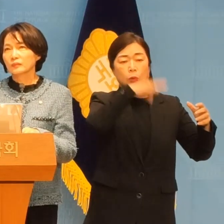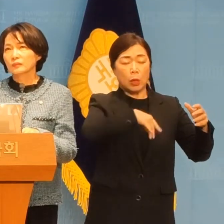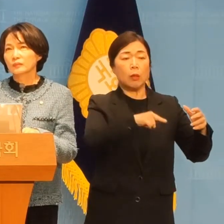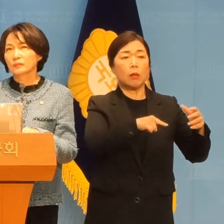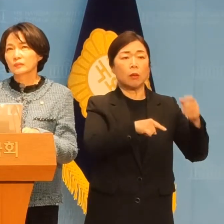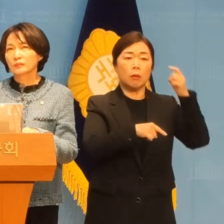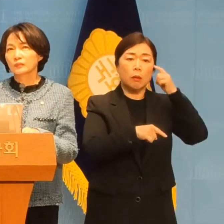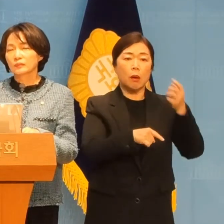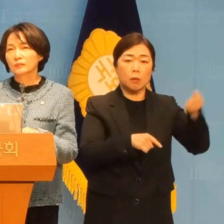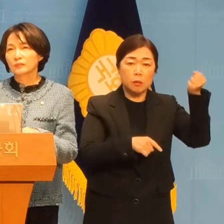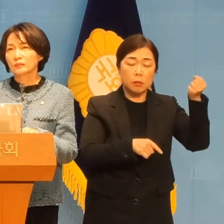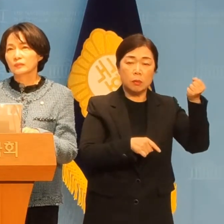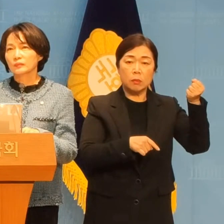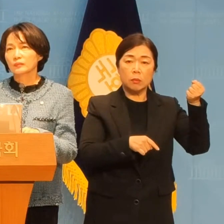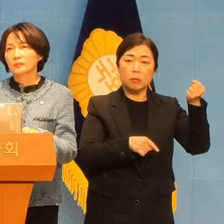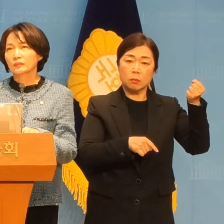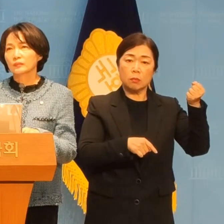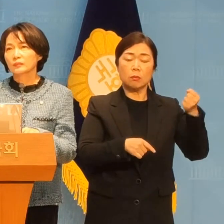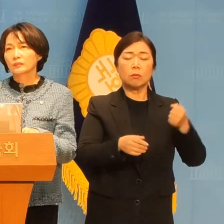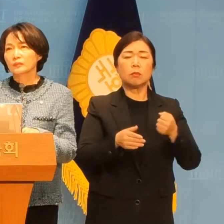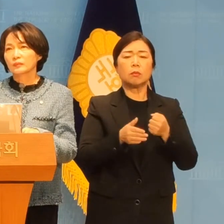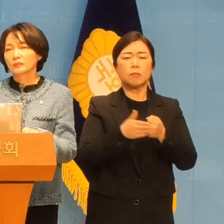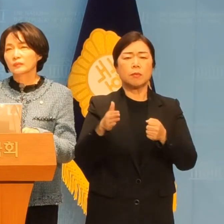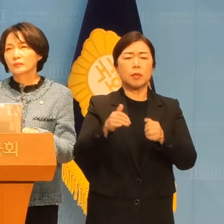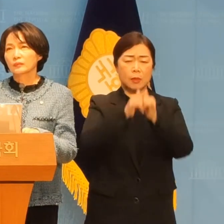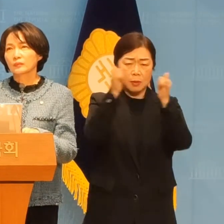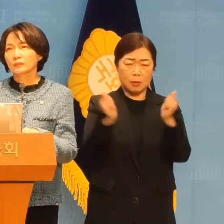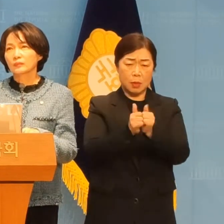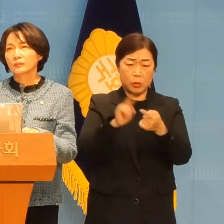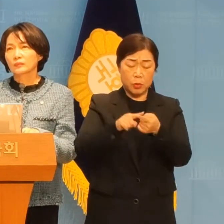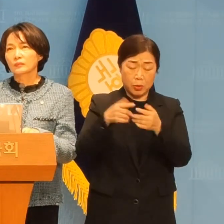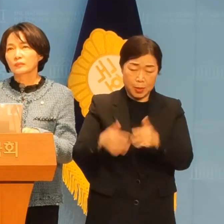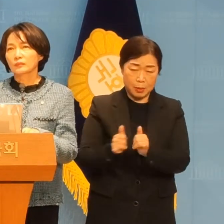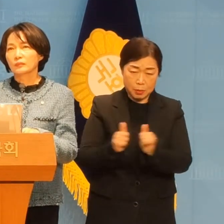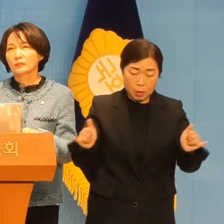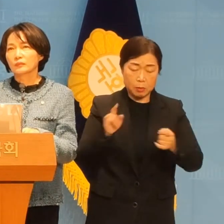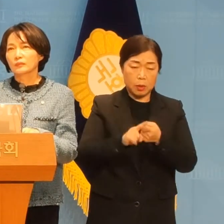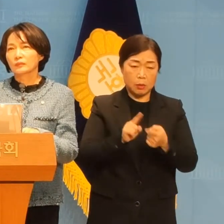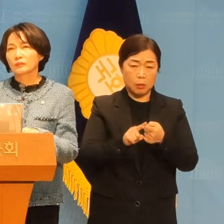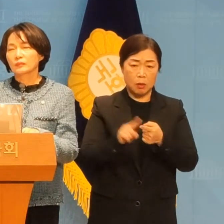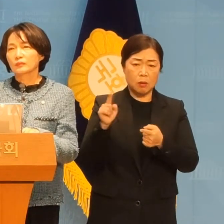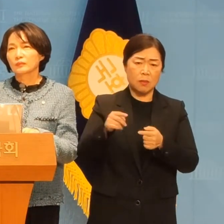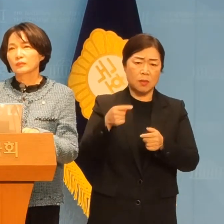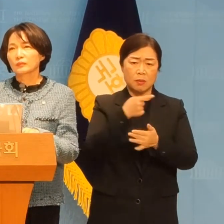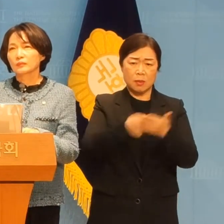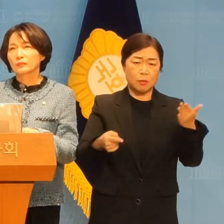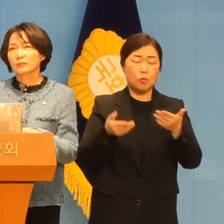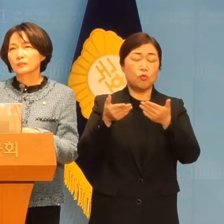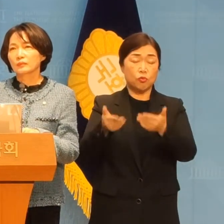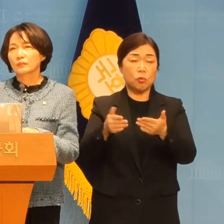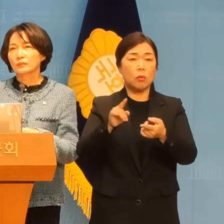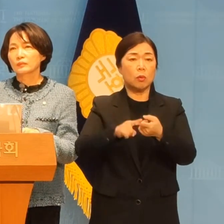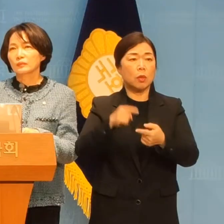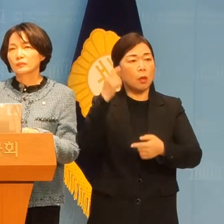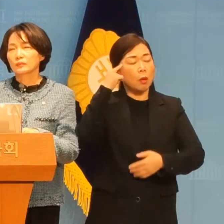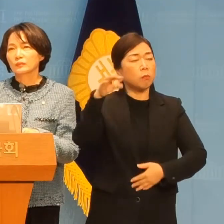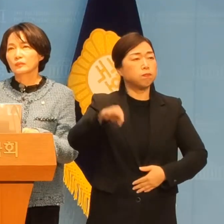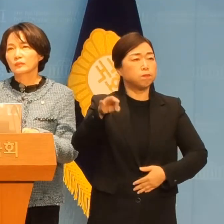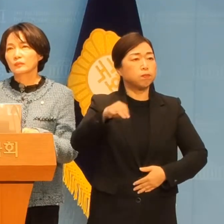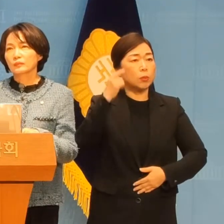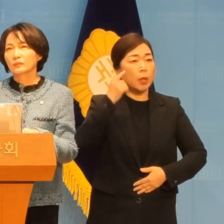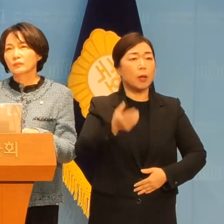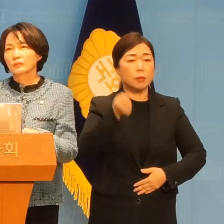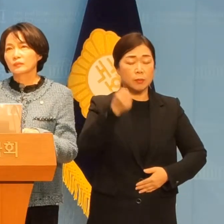핵심 가치를 깃털보다 가볍게 취급했습니다. 이러한 태도는 장애인의